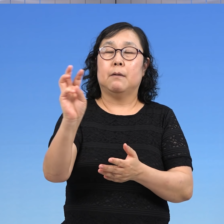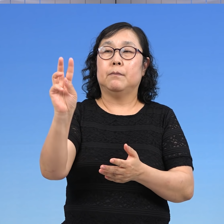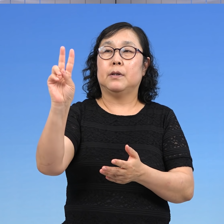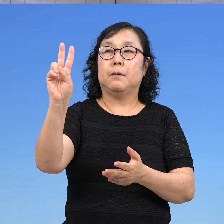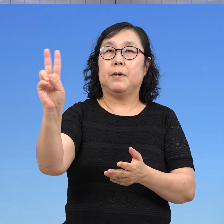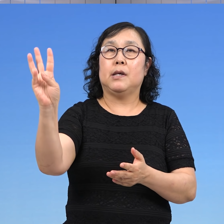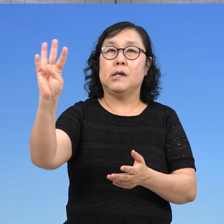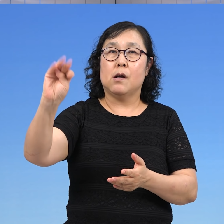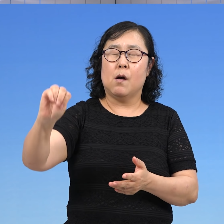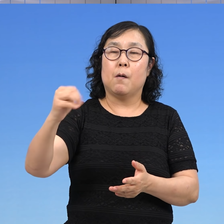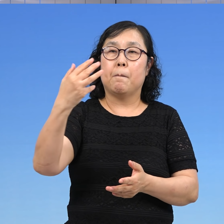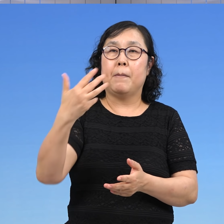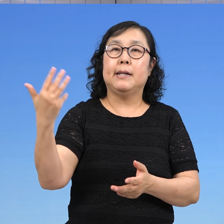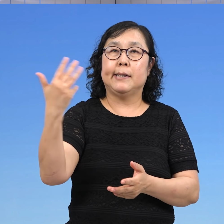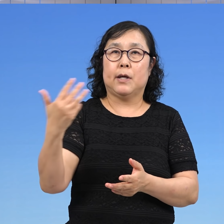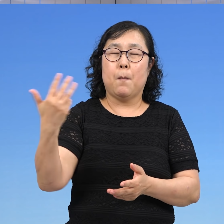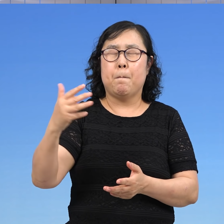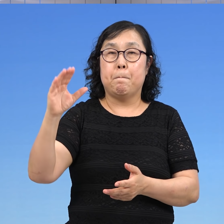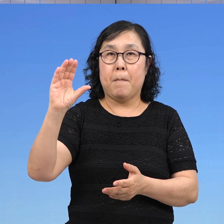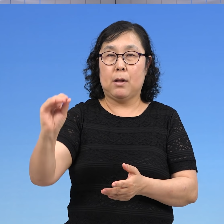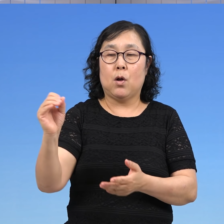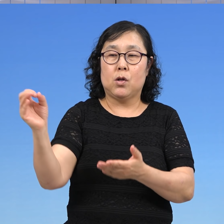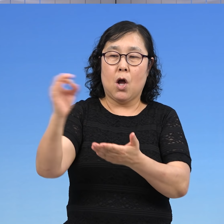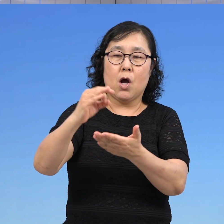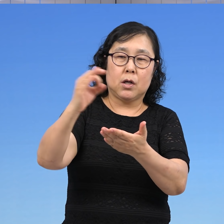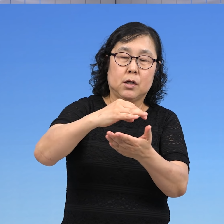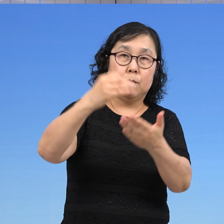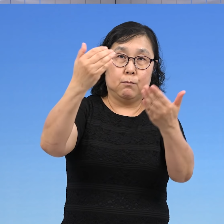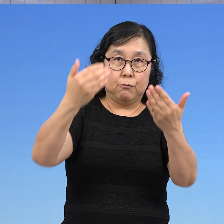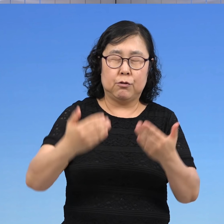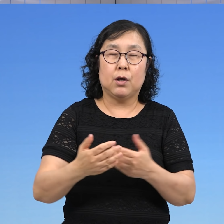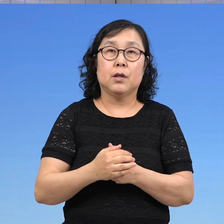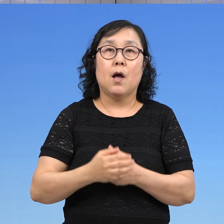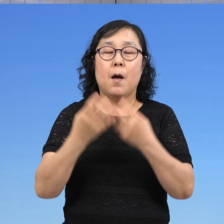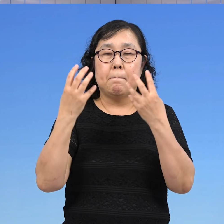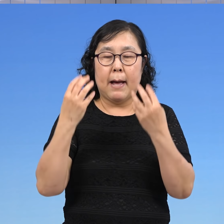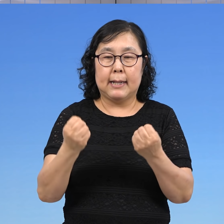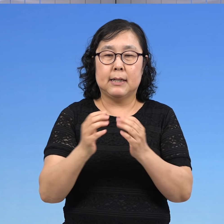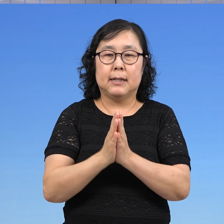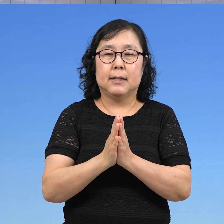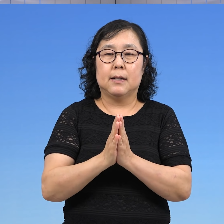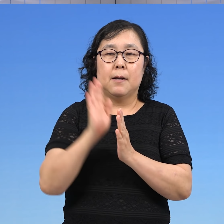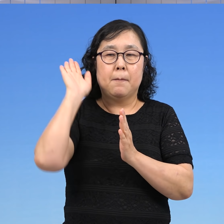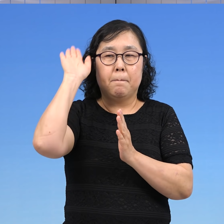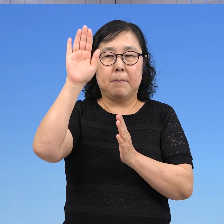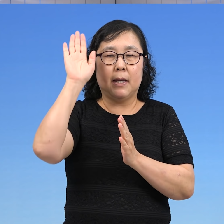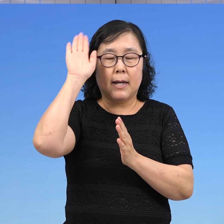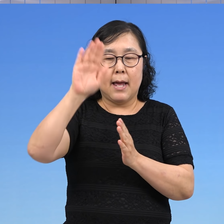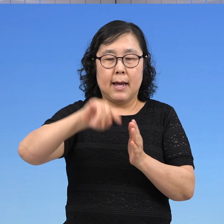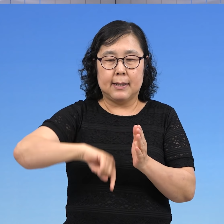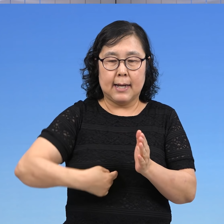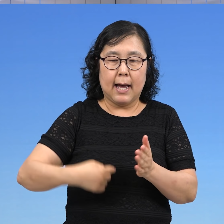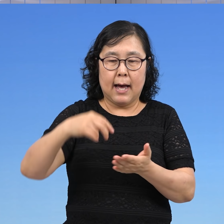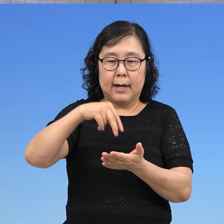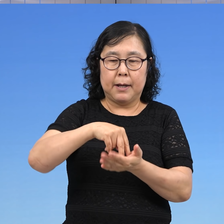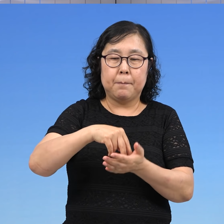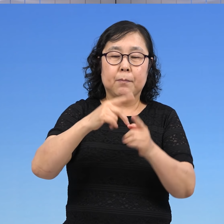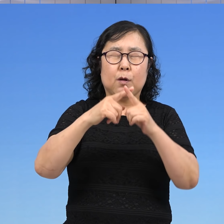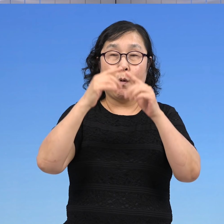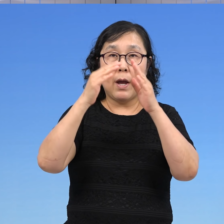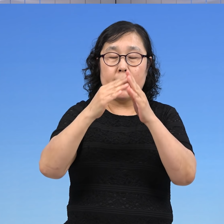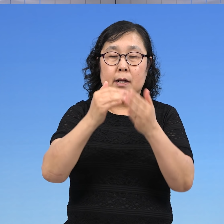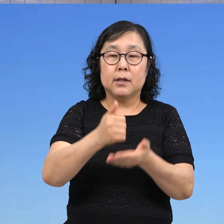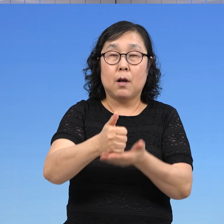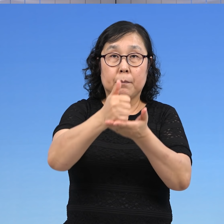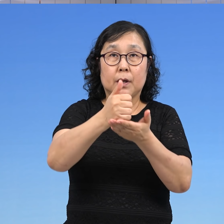12억 8천 이라고 하는 음 아마 한 것만 해 주셔 가지고 많은 미래 자기 교회 미자립 교회를 숨길 수 있었다면